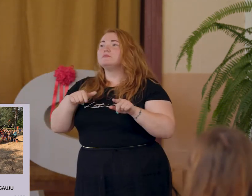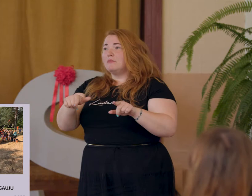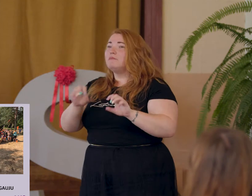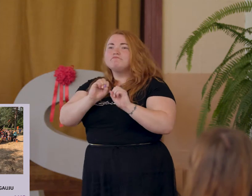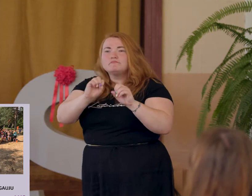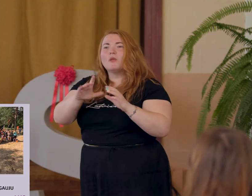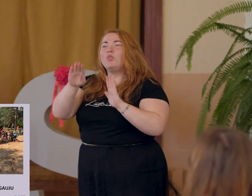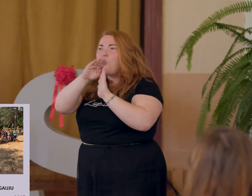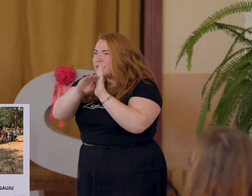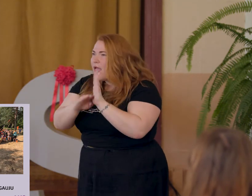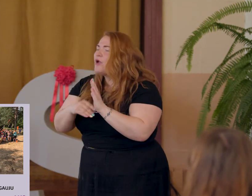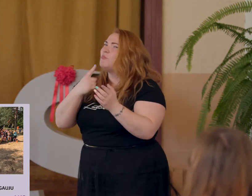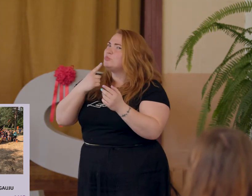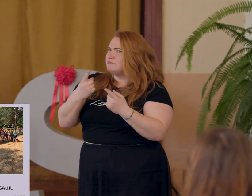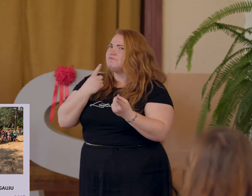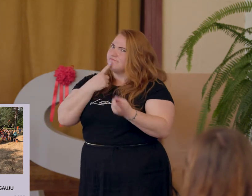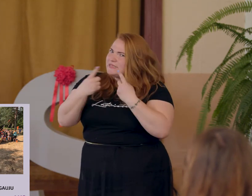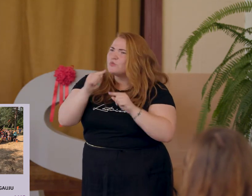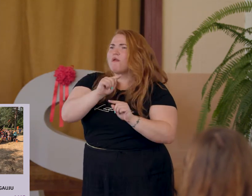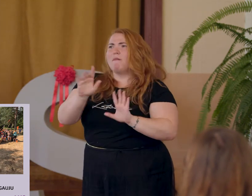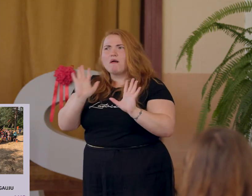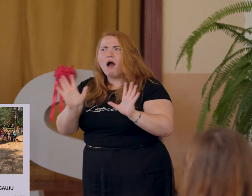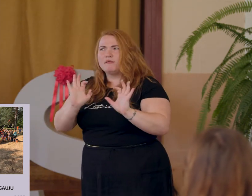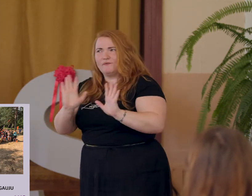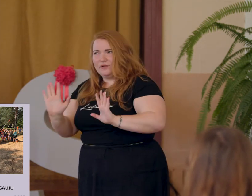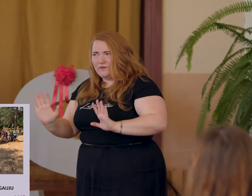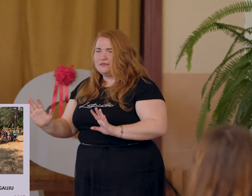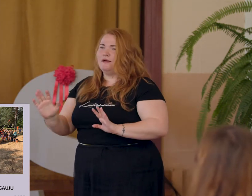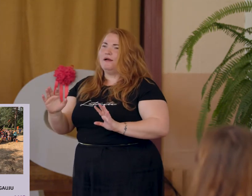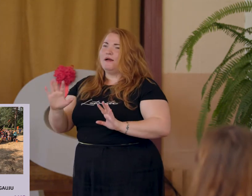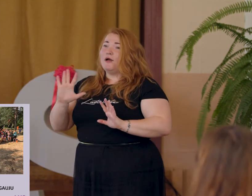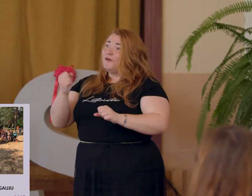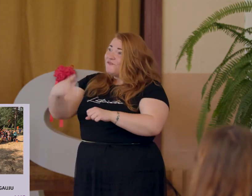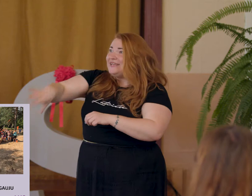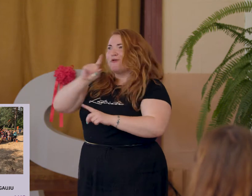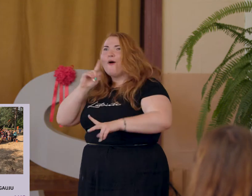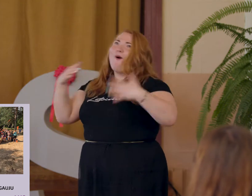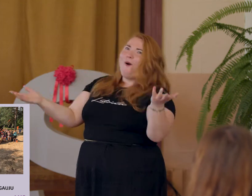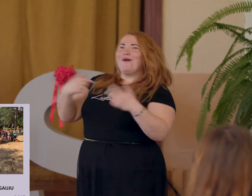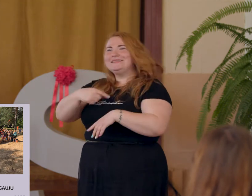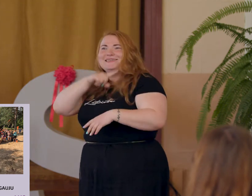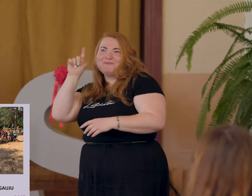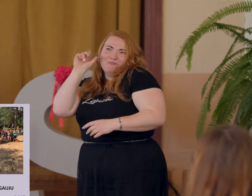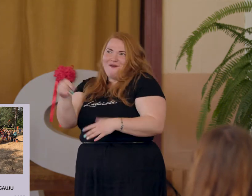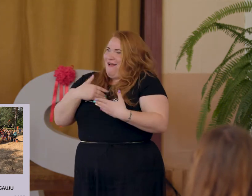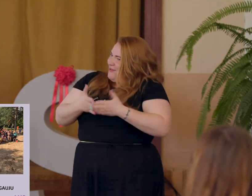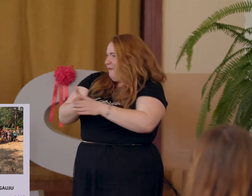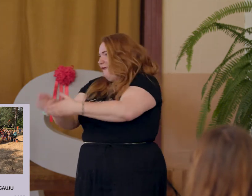sākuma maršruts, kā ir beiguma maršruts, visus nosacījumus, visu izrunājam, sagatavojamies. Un tad, protams, mēs